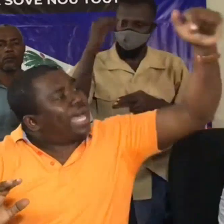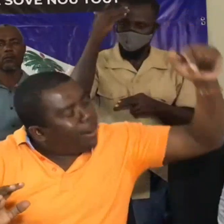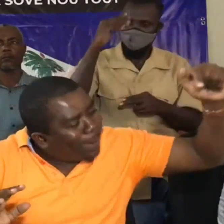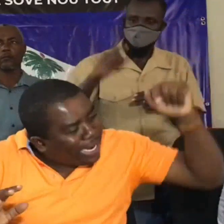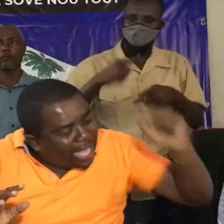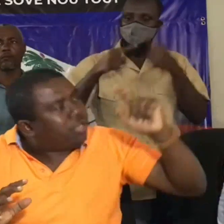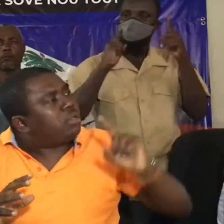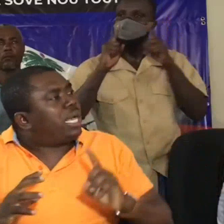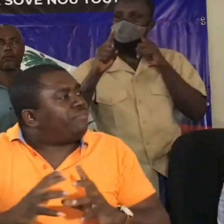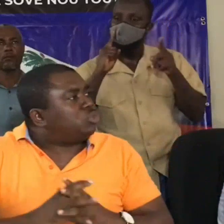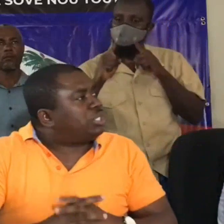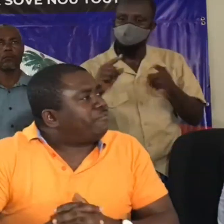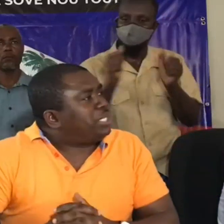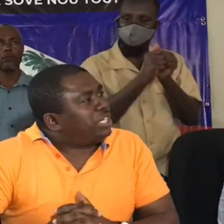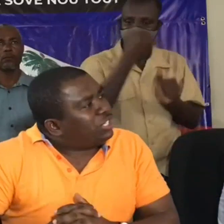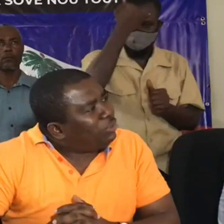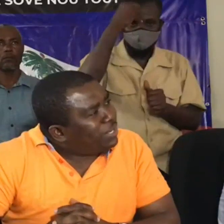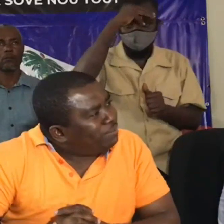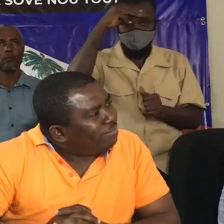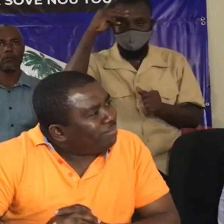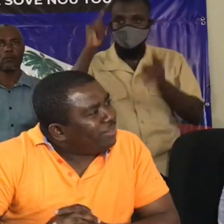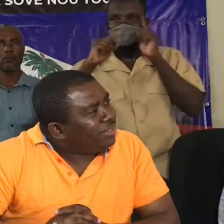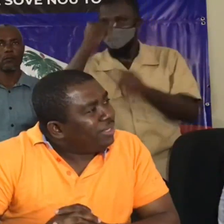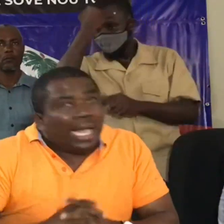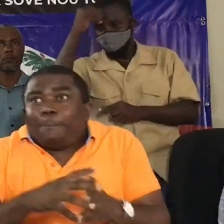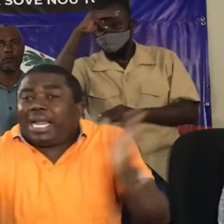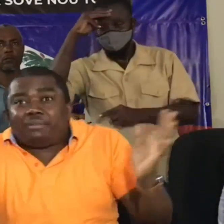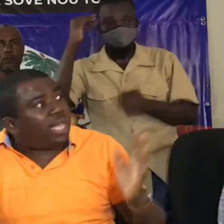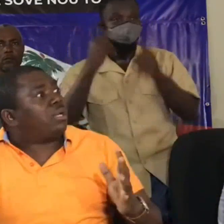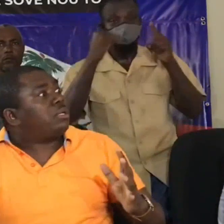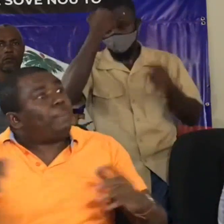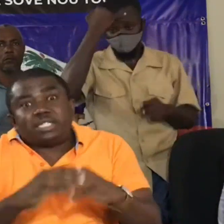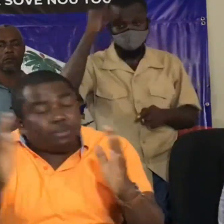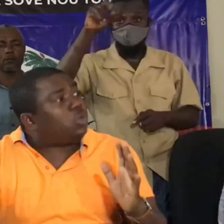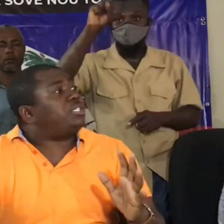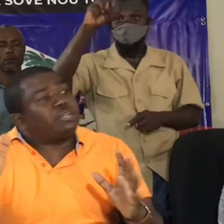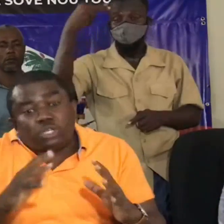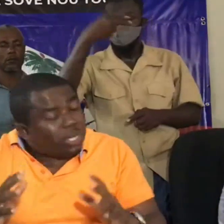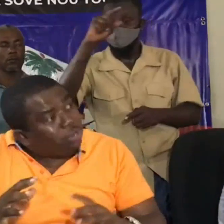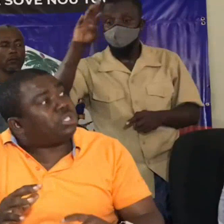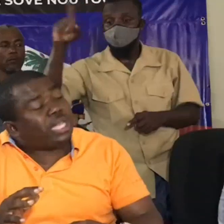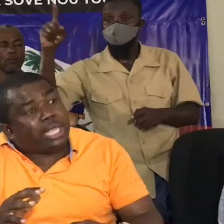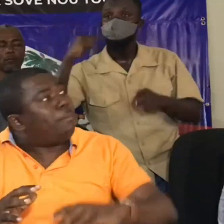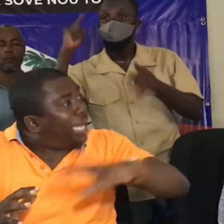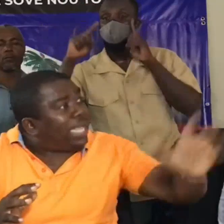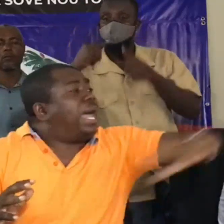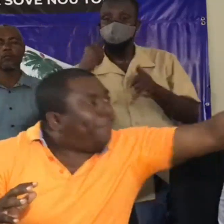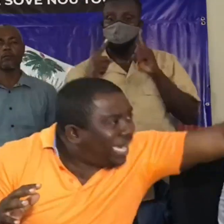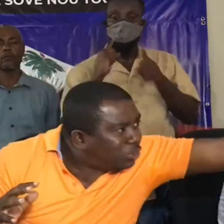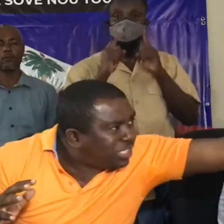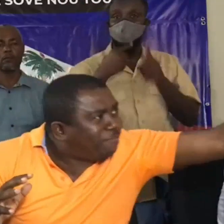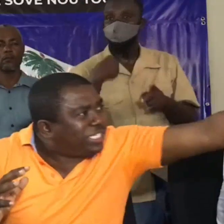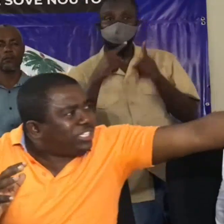négociation, elle parle avec Joseph Fessenjean lui. Elle parle avec elle. Parti politique besoin de négocier, parler,